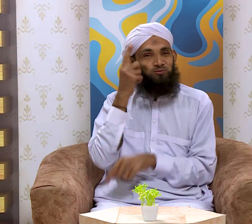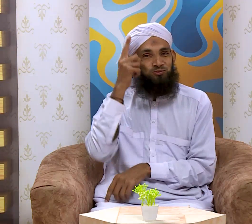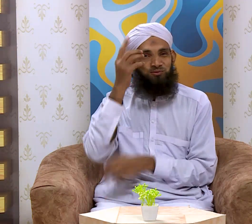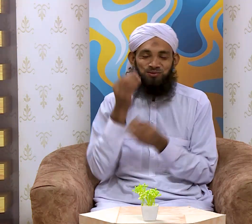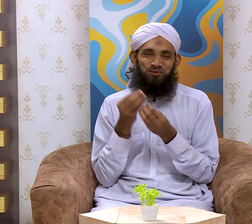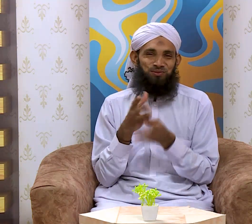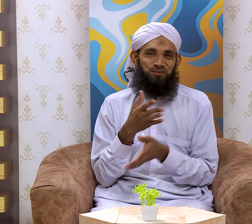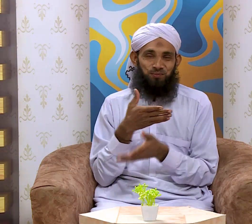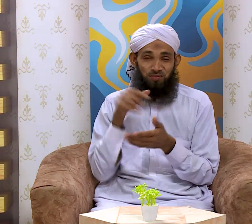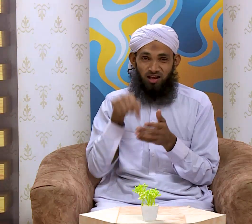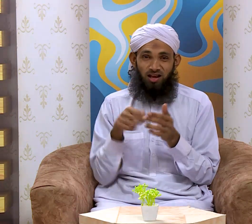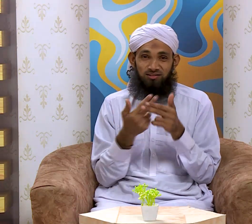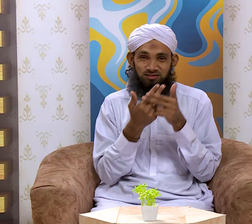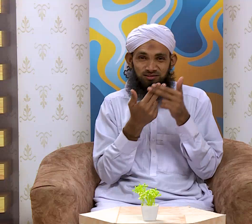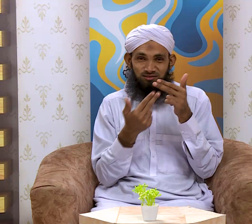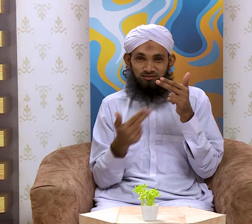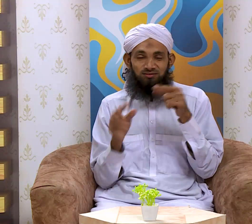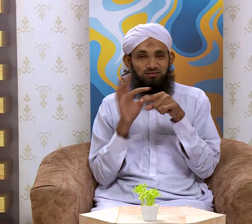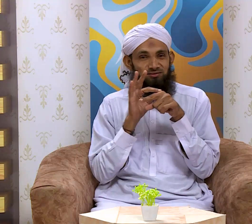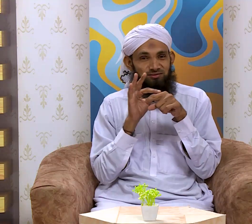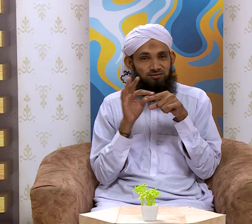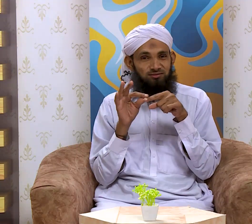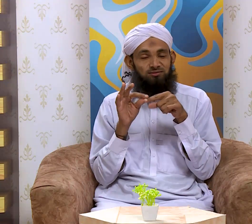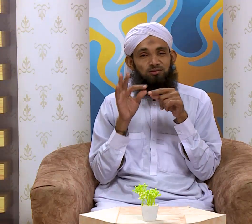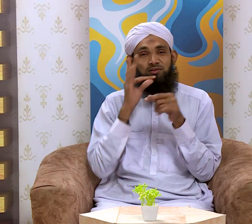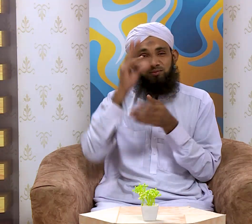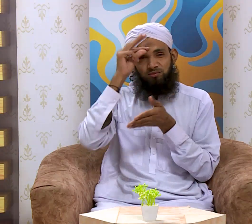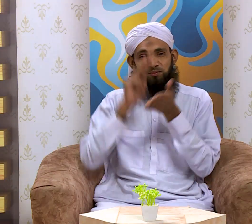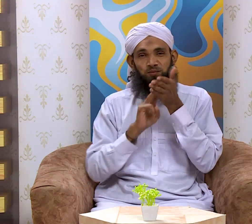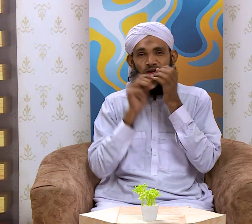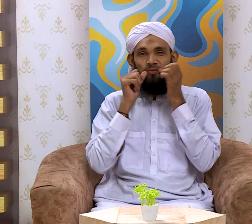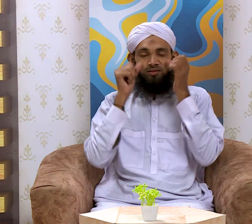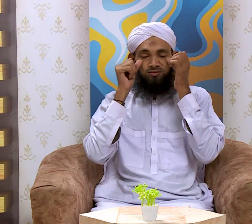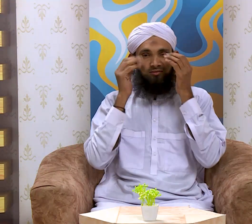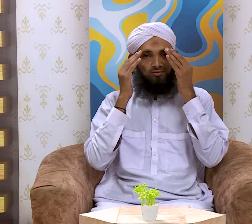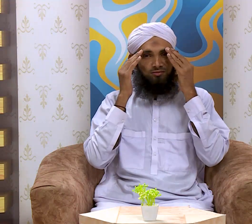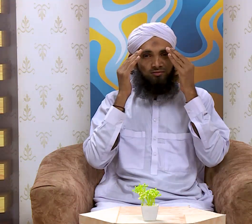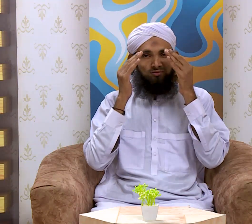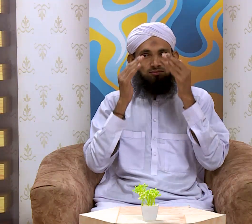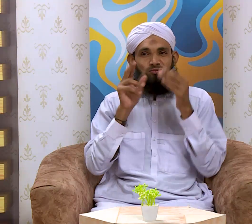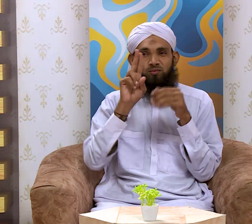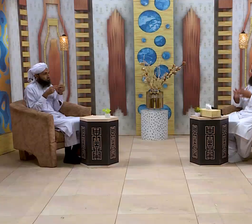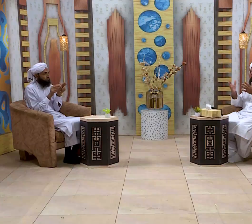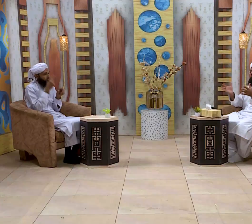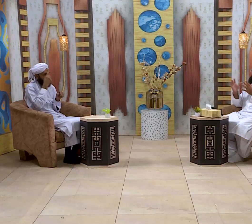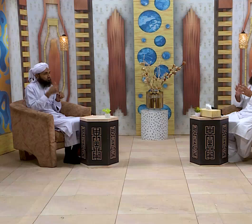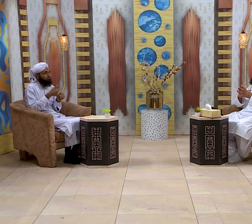ہم آج کے سلسلے میں انشاءاللہ الکریم نبی کریم صلی اللہ علیہ وآلہ وسلم کے معجزہ معراج اور علم غیب